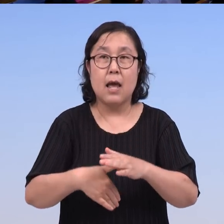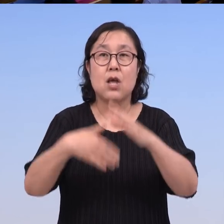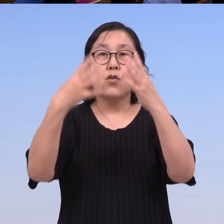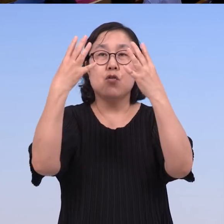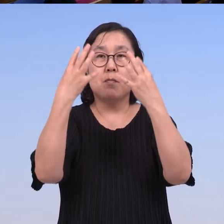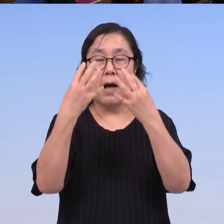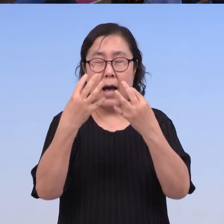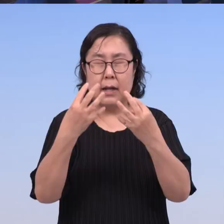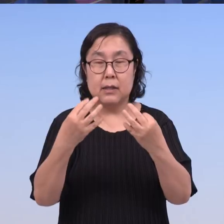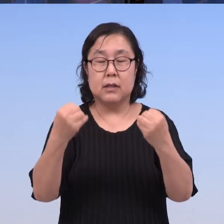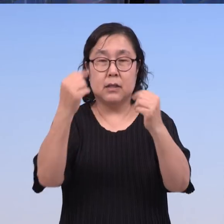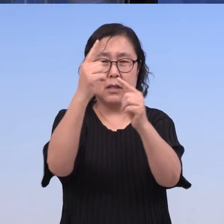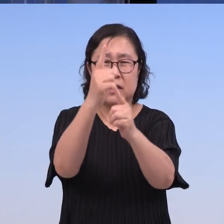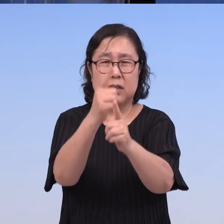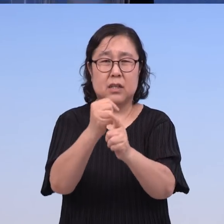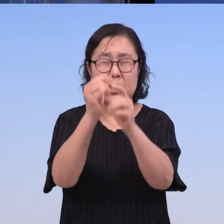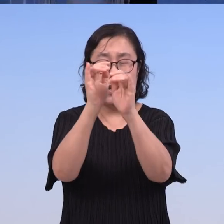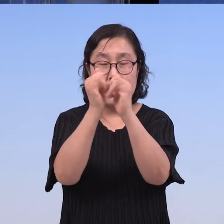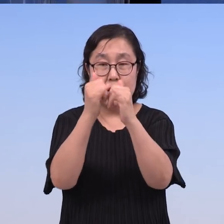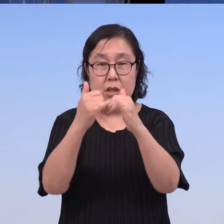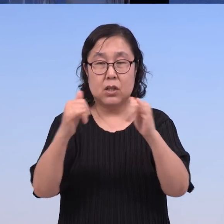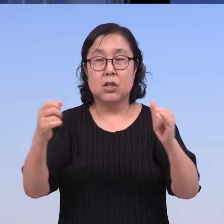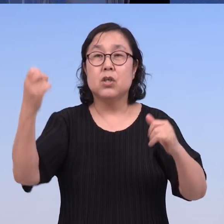수많은 적들과 견고한 성이